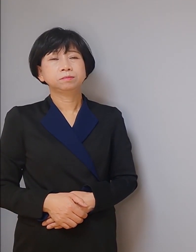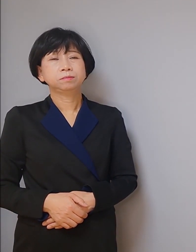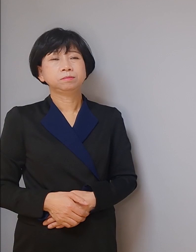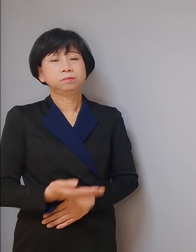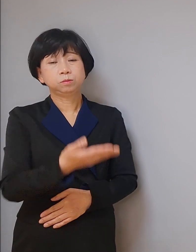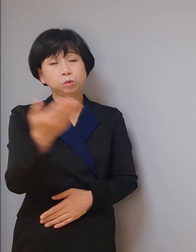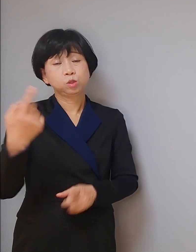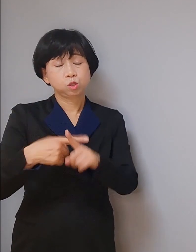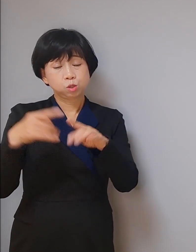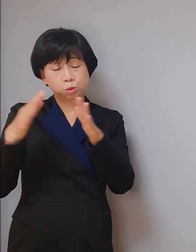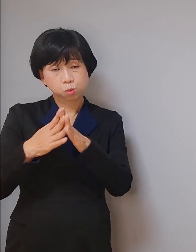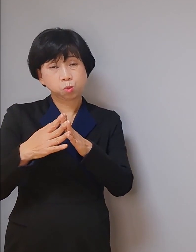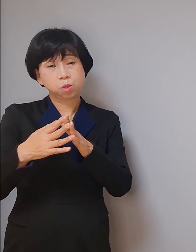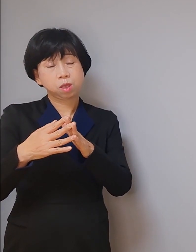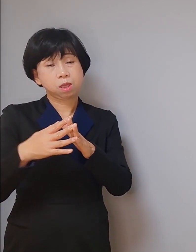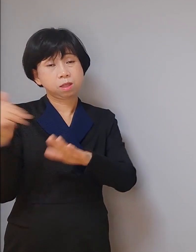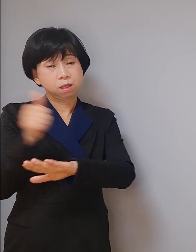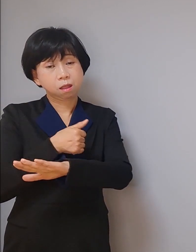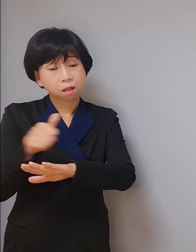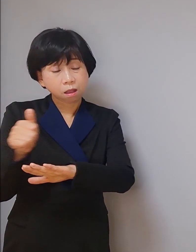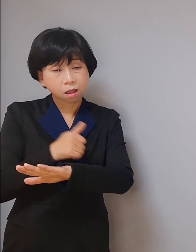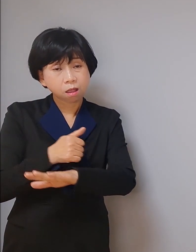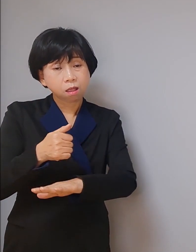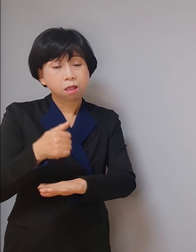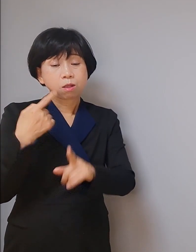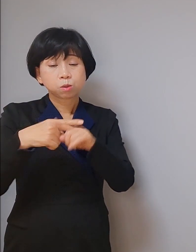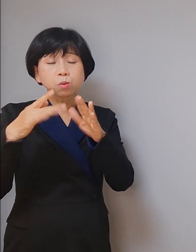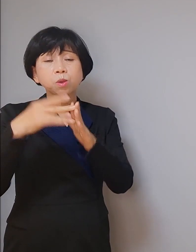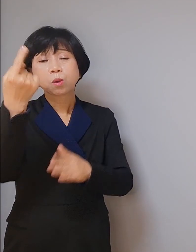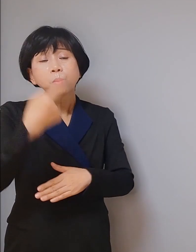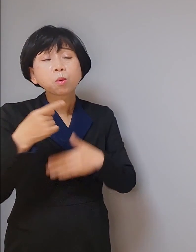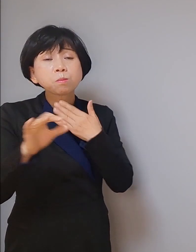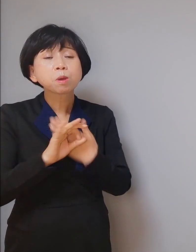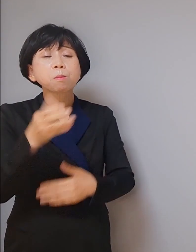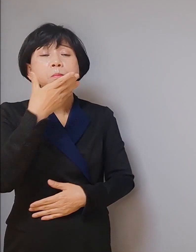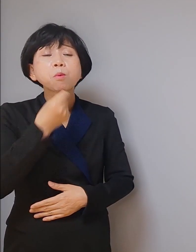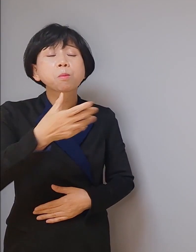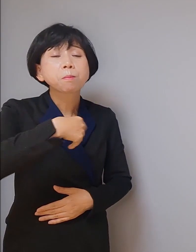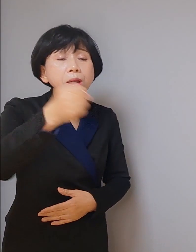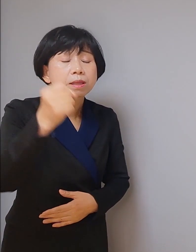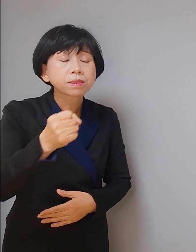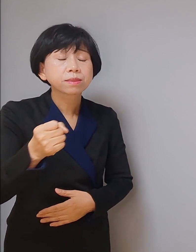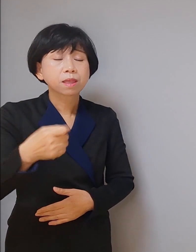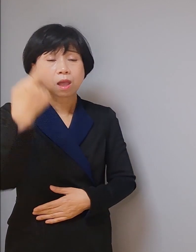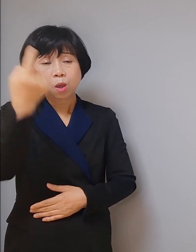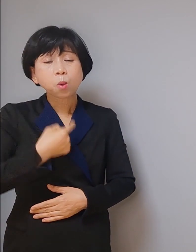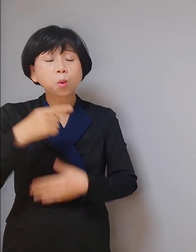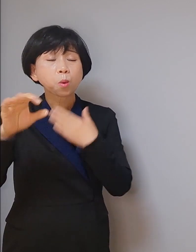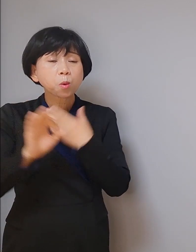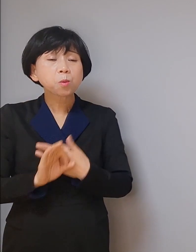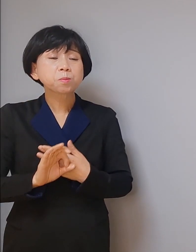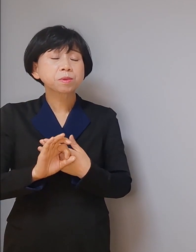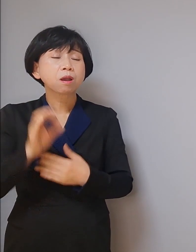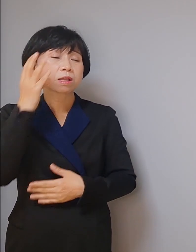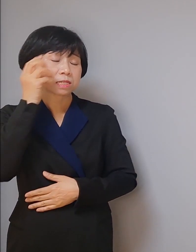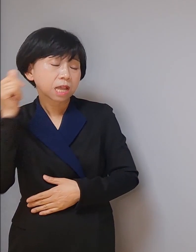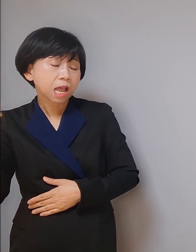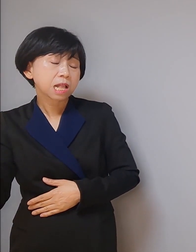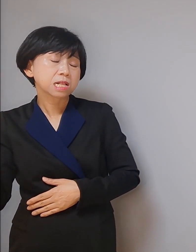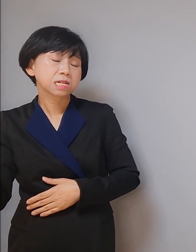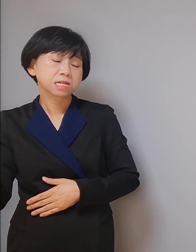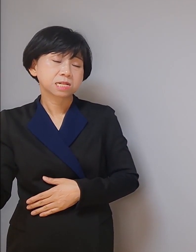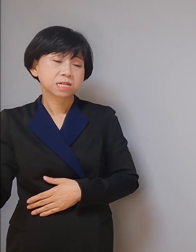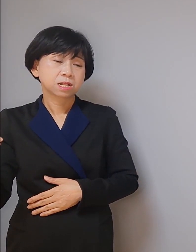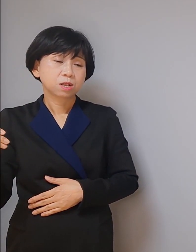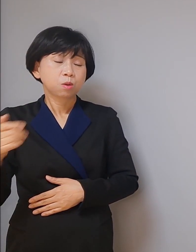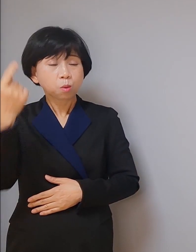여러분들이 교회 찾아 나오면 오기만 하면 복 받습니다. 오기만 하면 잘 됩니다. 오기만 하면 건강해집니다.